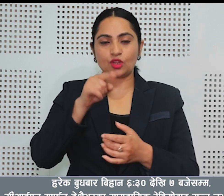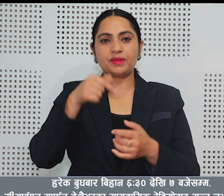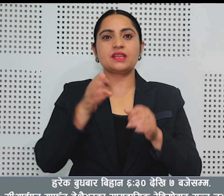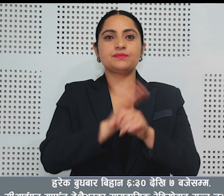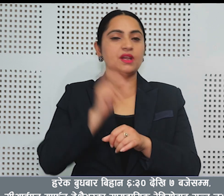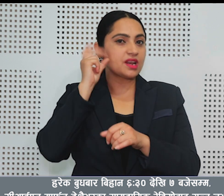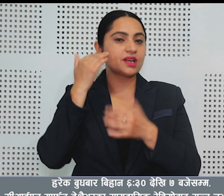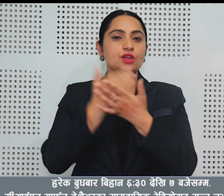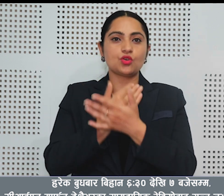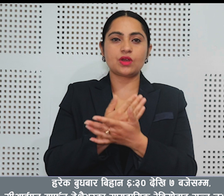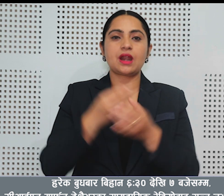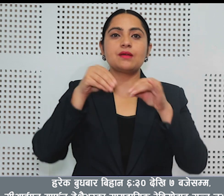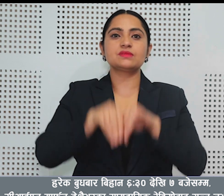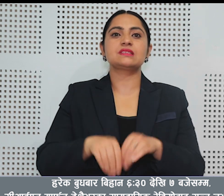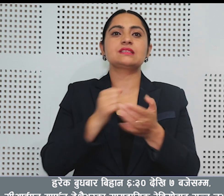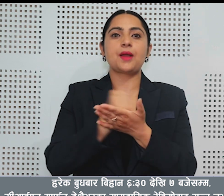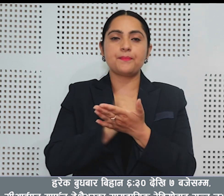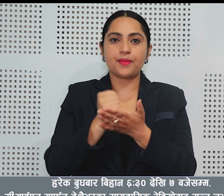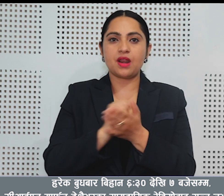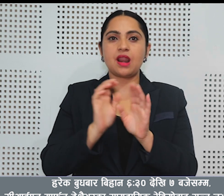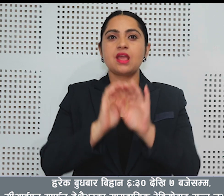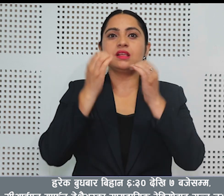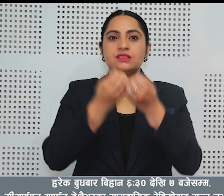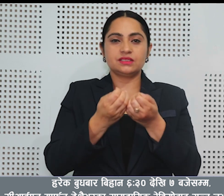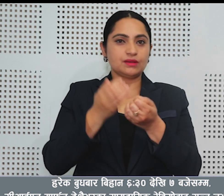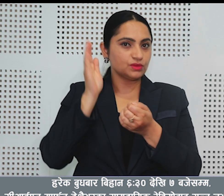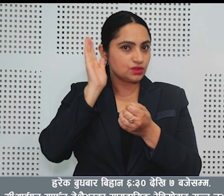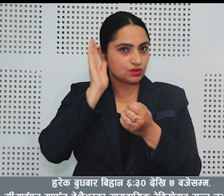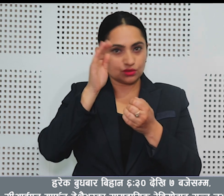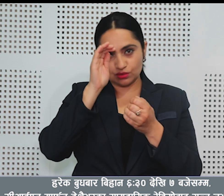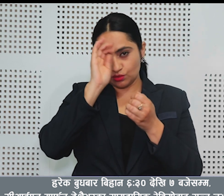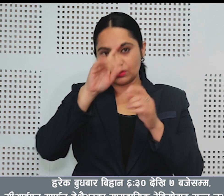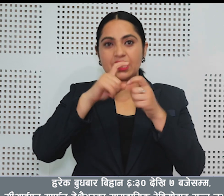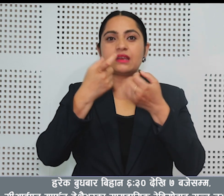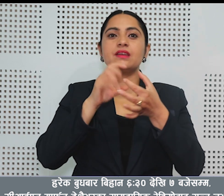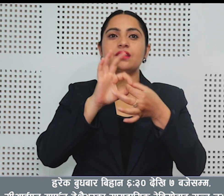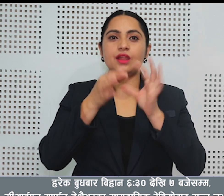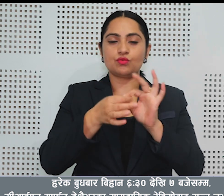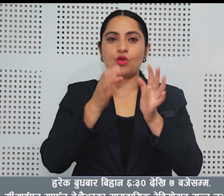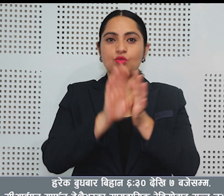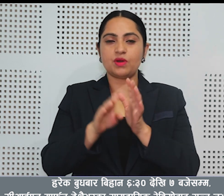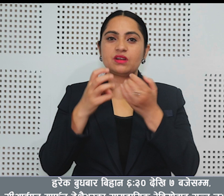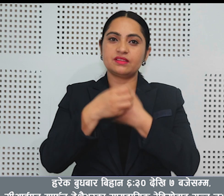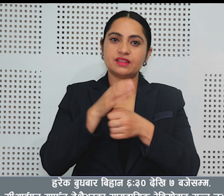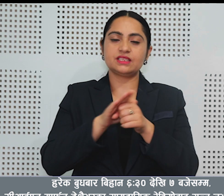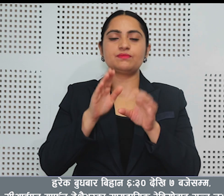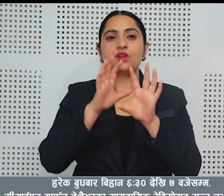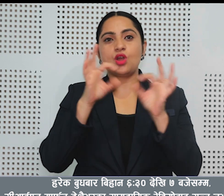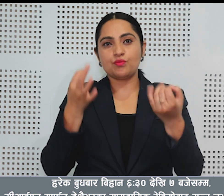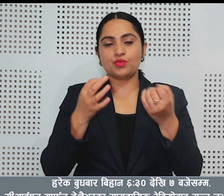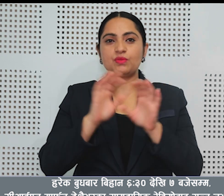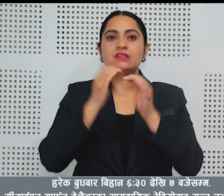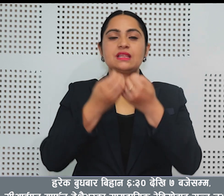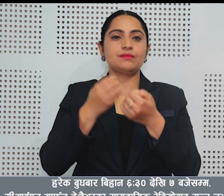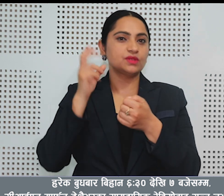तपाईँ यति बेला रेडियो कार्यक्रम साझा पहल सामुदायिक सूचना नेटवर्क CIN मार्फत देशभरका विभिन्न सामुदायिक रेडियो